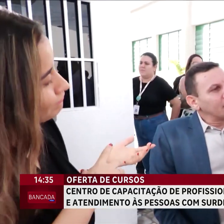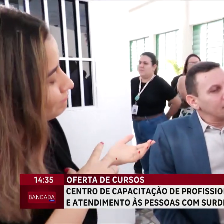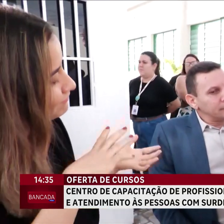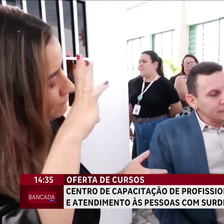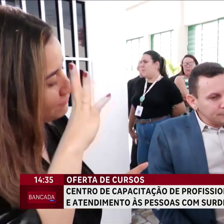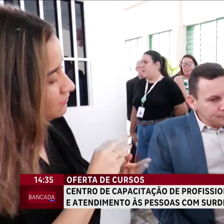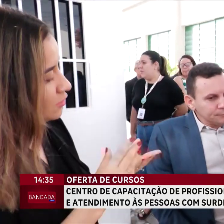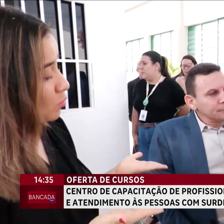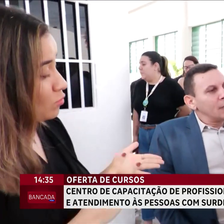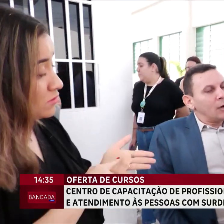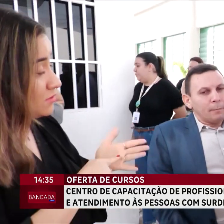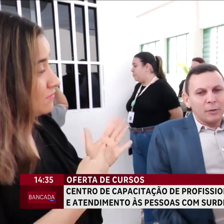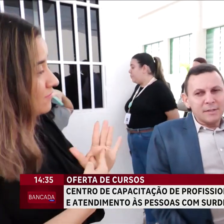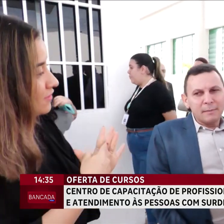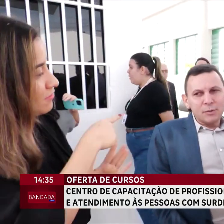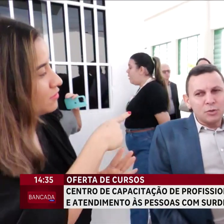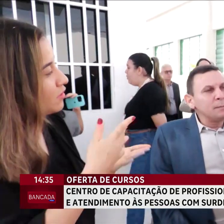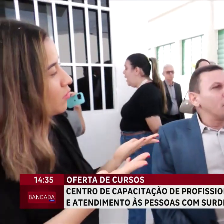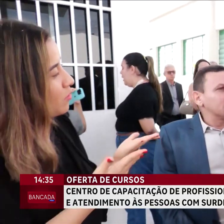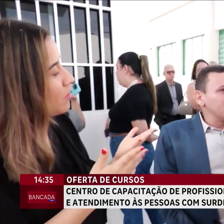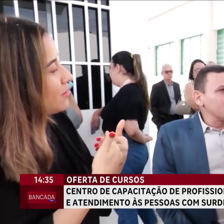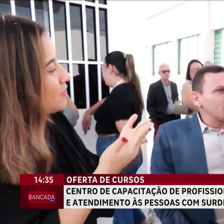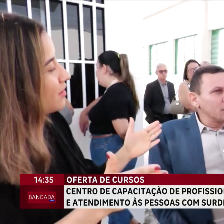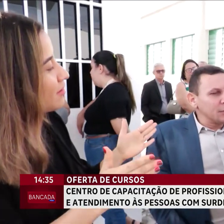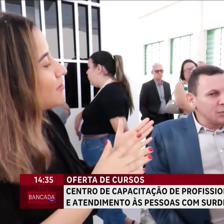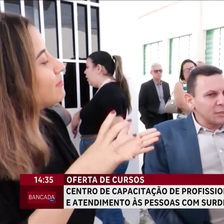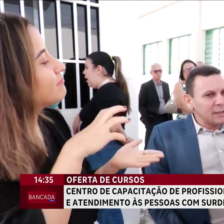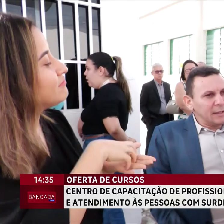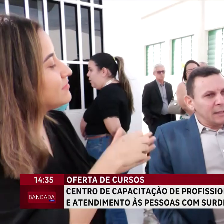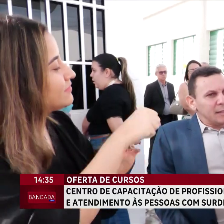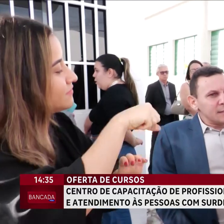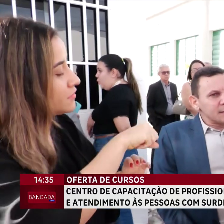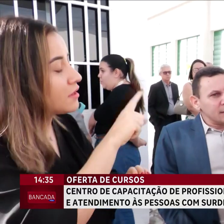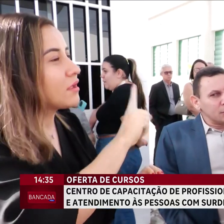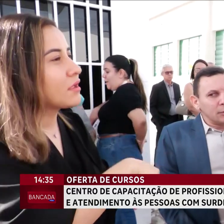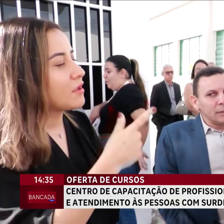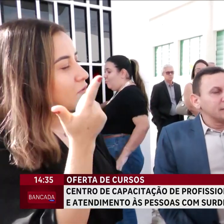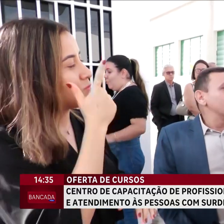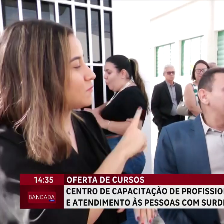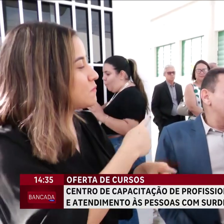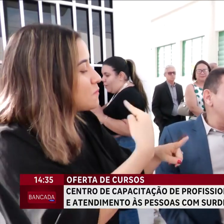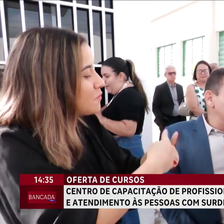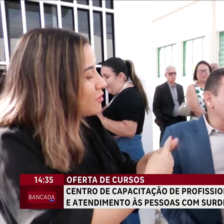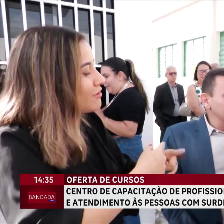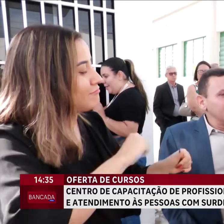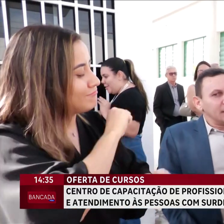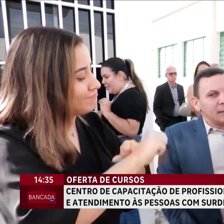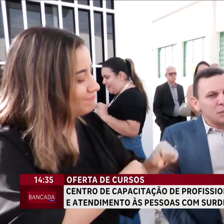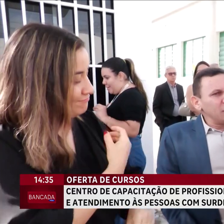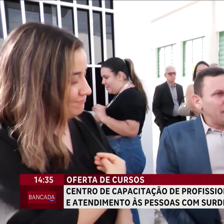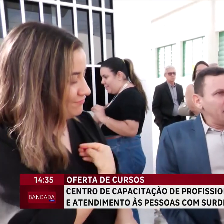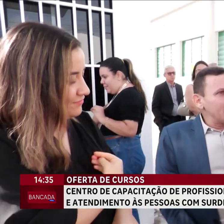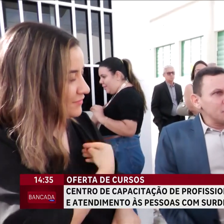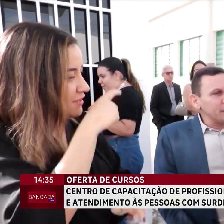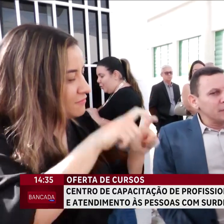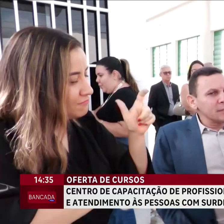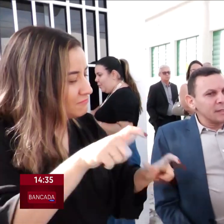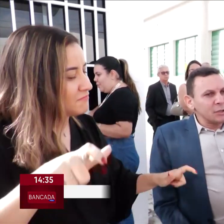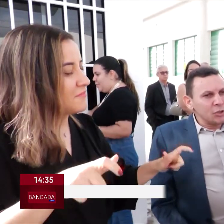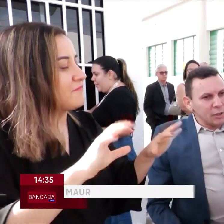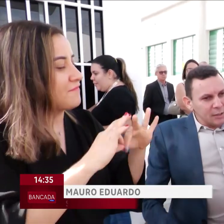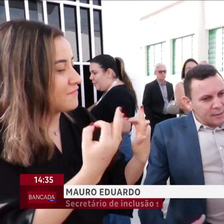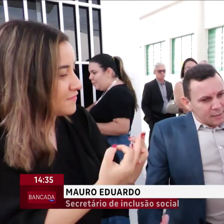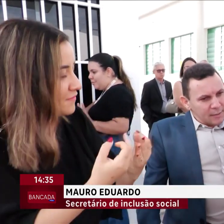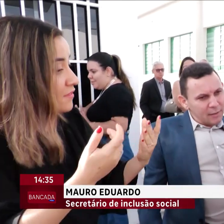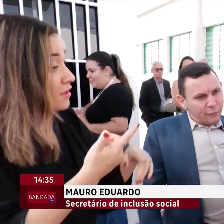com Deficiência, comenta sobre a iniciativa do governo do Estado. Esse centro ele tem mudado a vida de milhares de famílias,